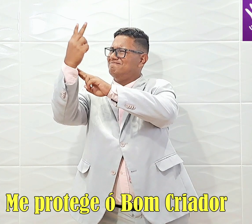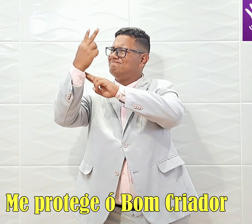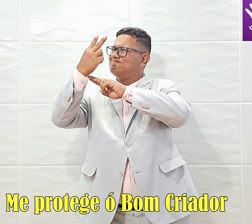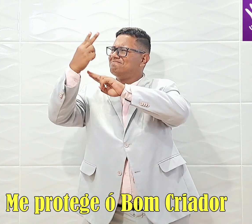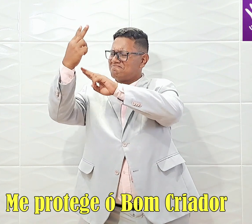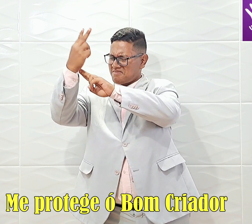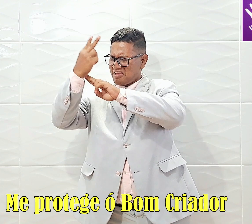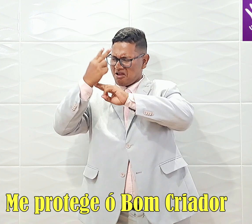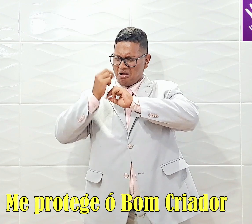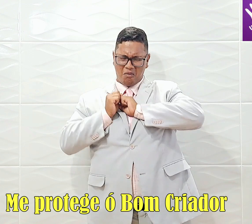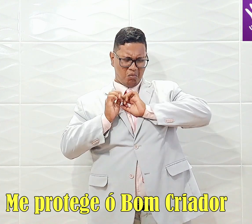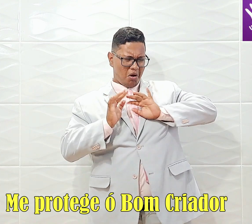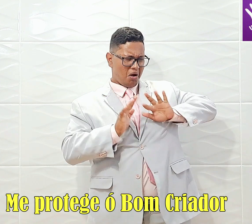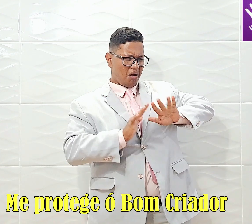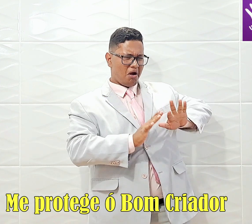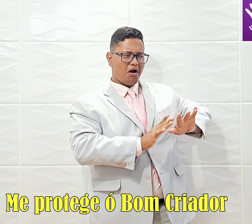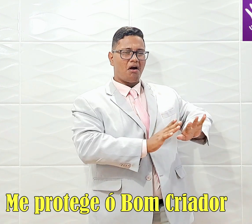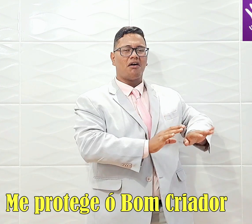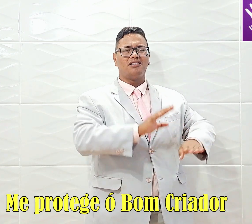bom Criador.